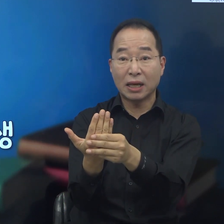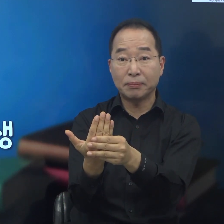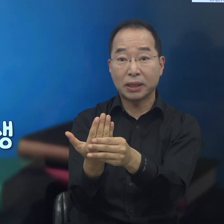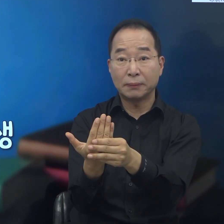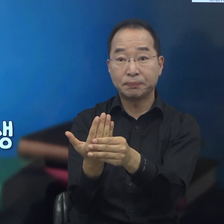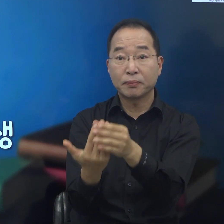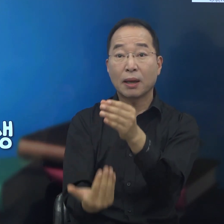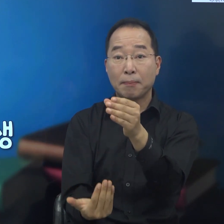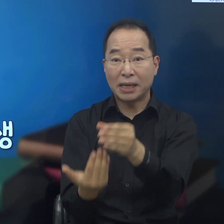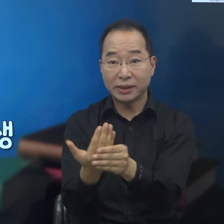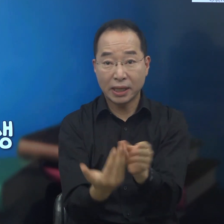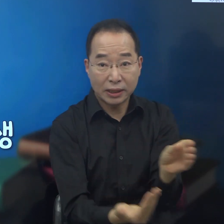발생하다입니다. 발생하다.